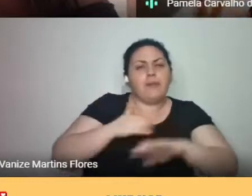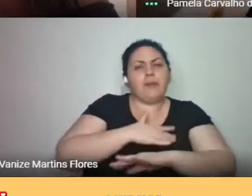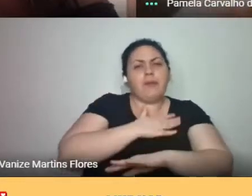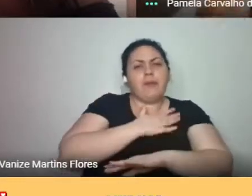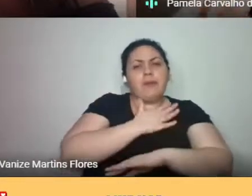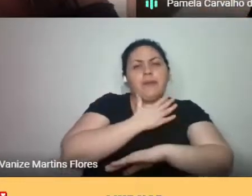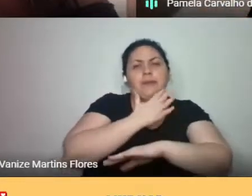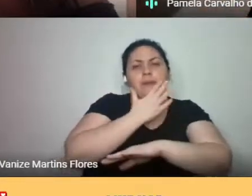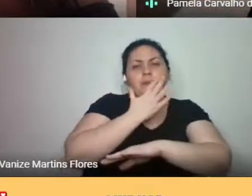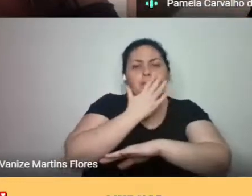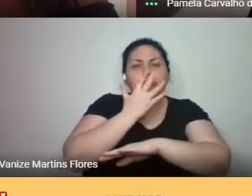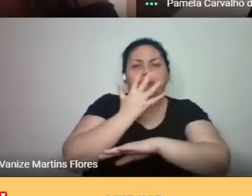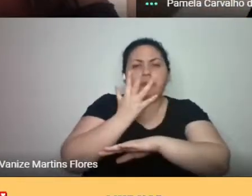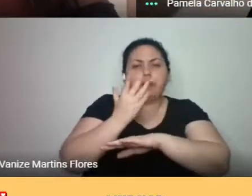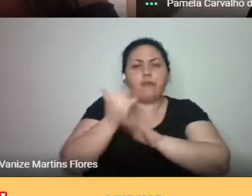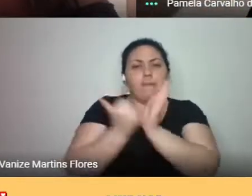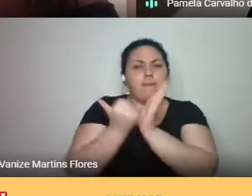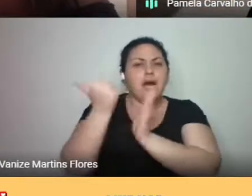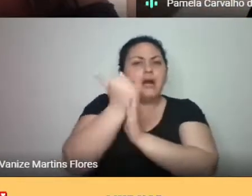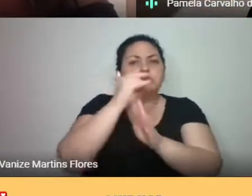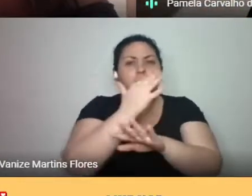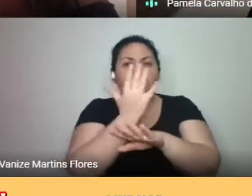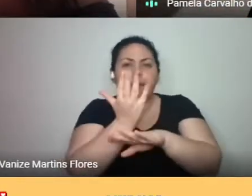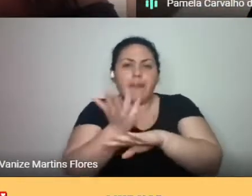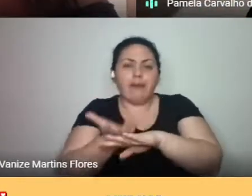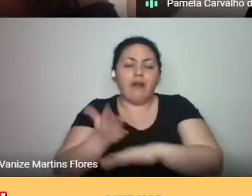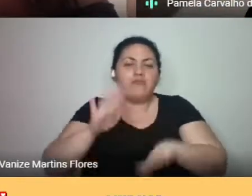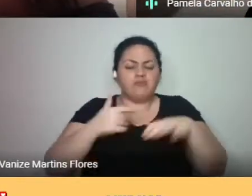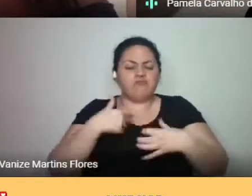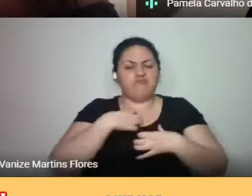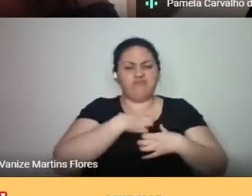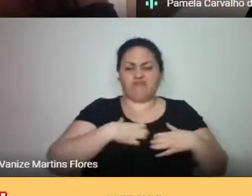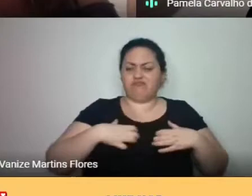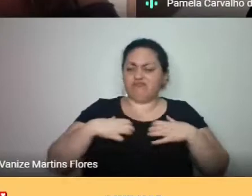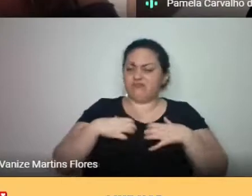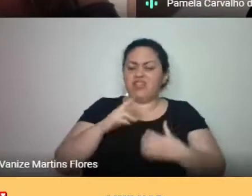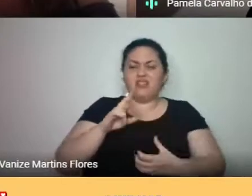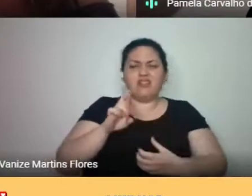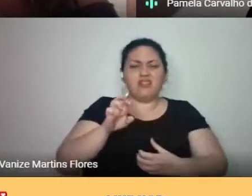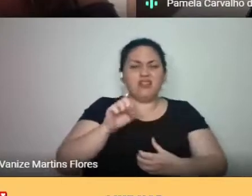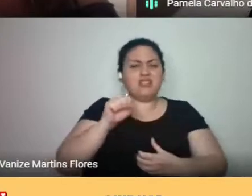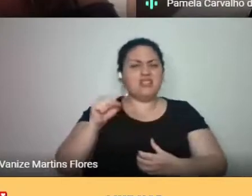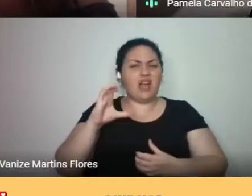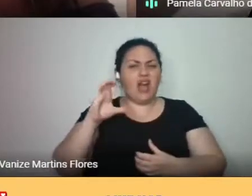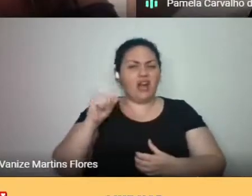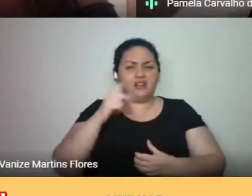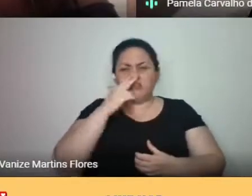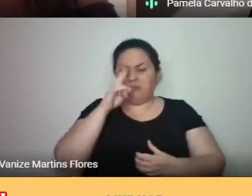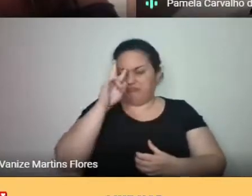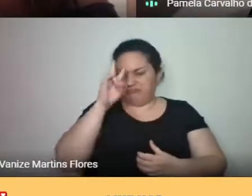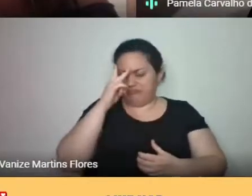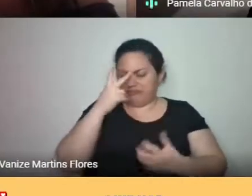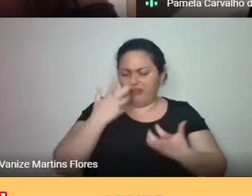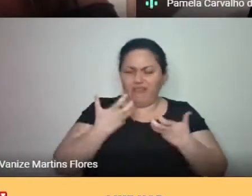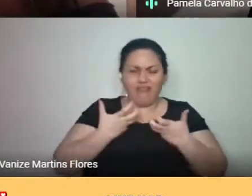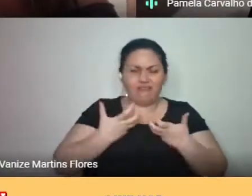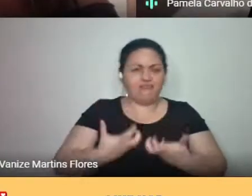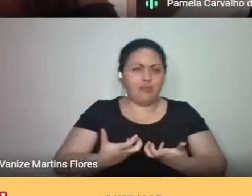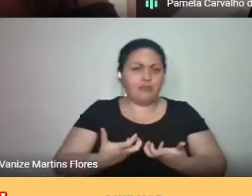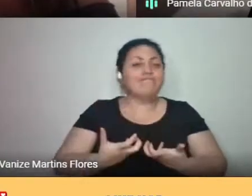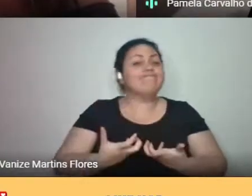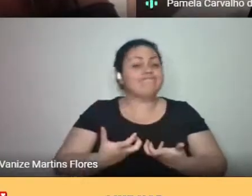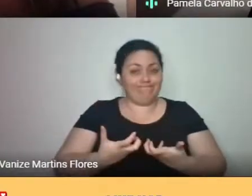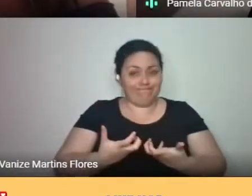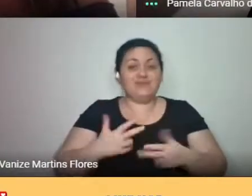ressaca, de excesso, né? Então, os horários de trabalho também acho que são formas de conseguir